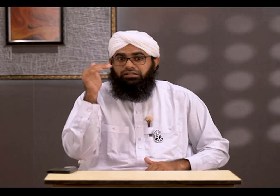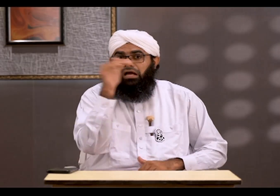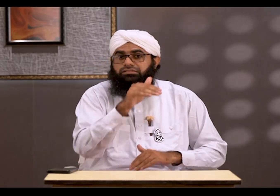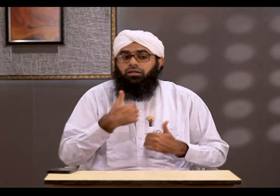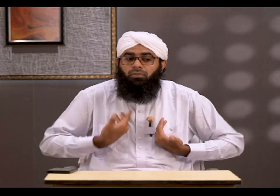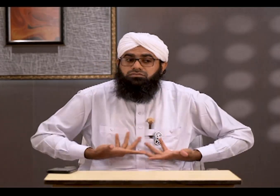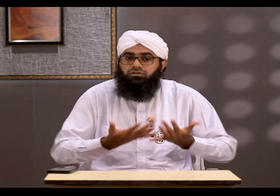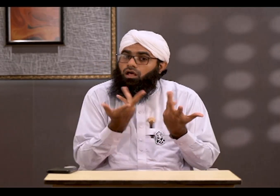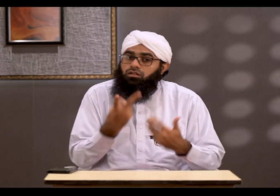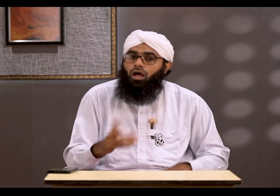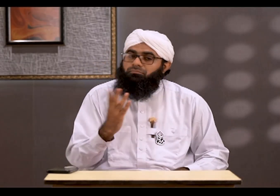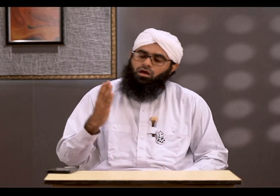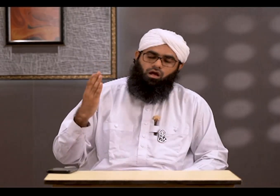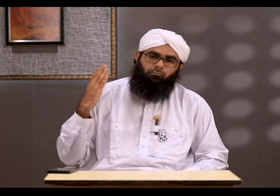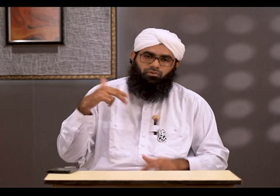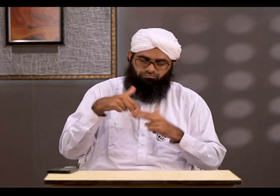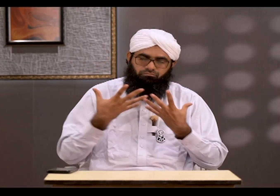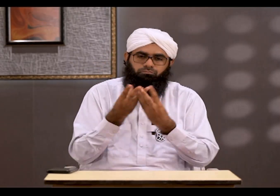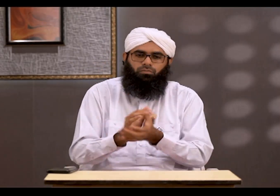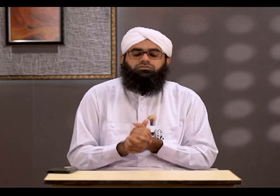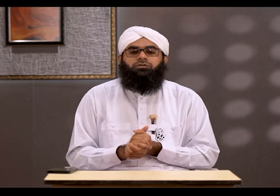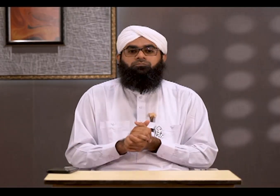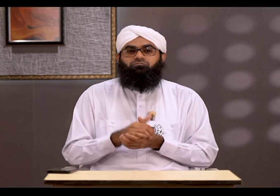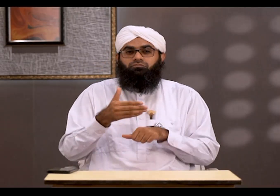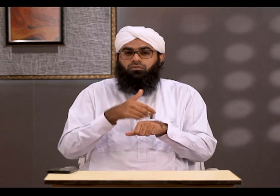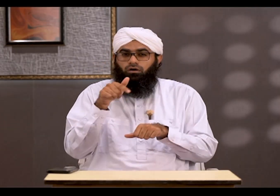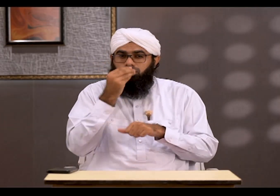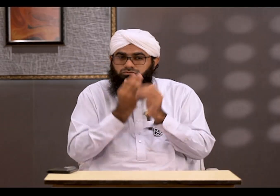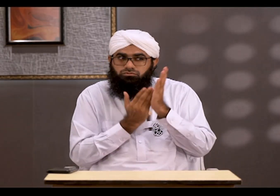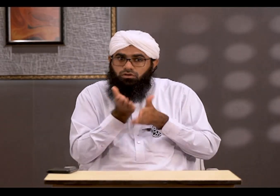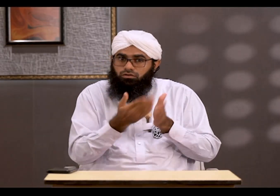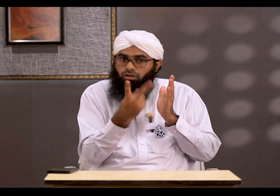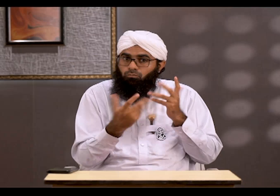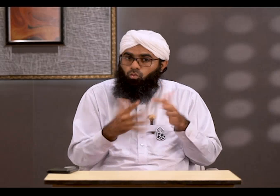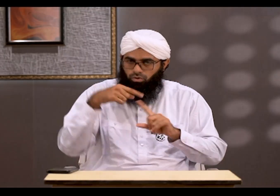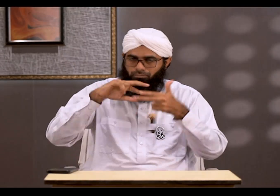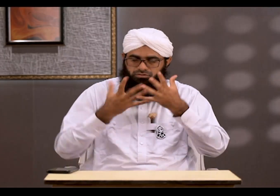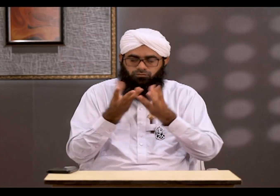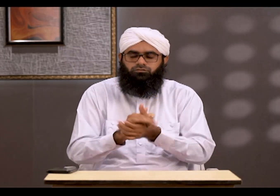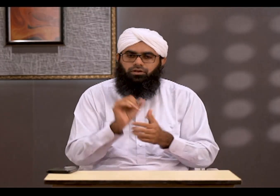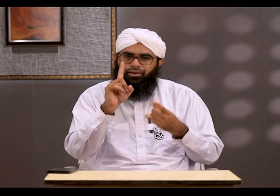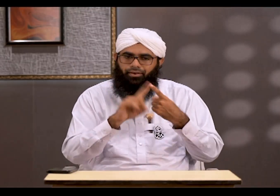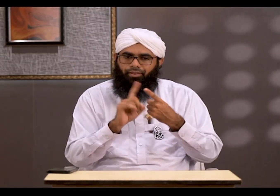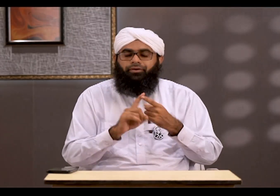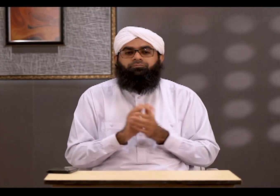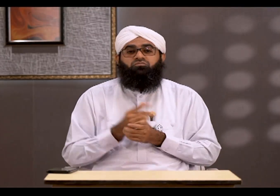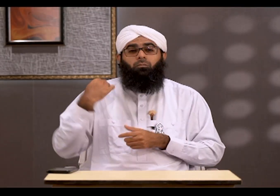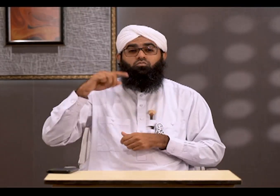چند واقعات سنتے ہیں جو بزرگان دین کے جنت میں داخلے کا سبب بنے۔ نمبر 1، اسلام کے پہلے خلیفہ امیر